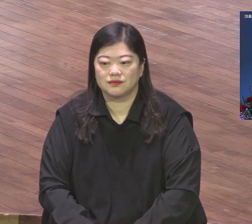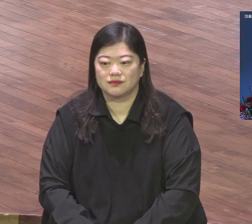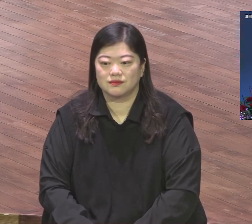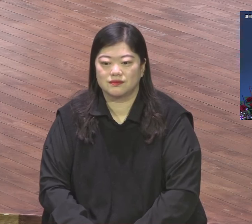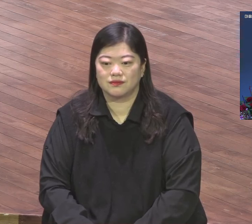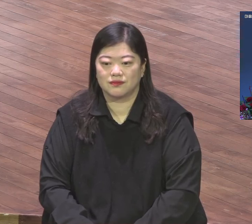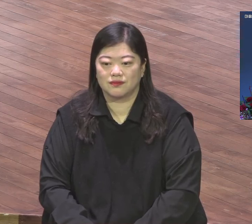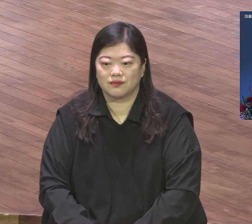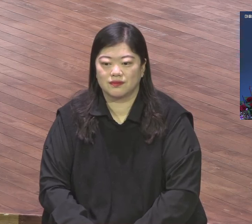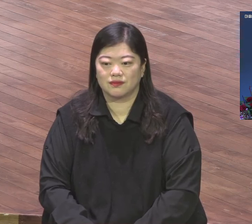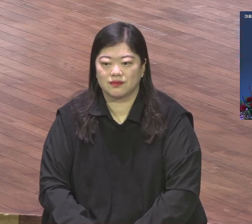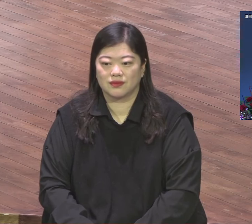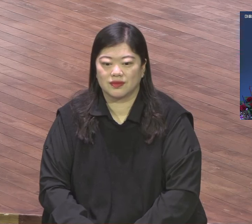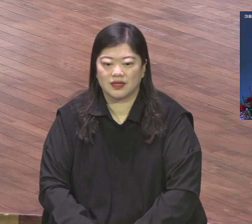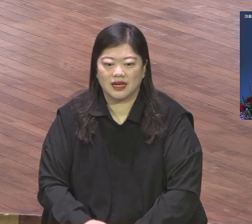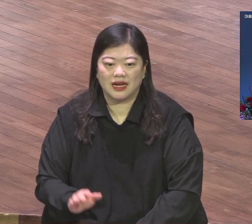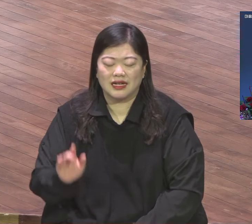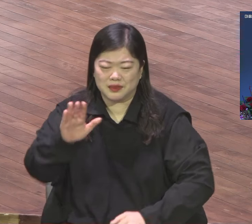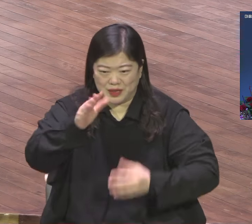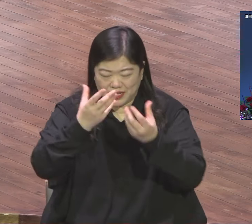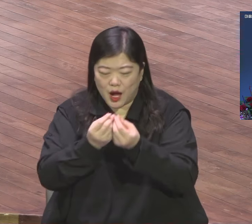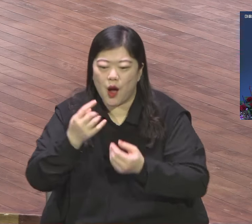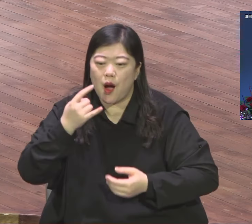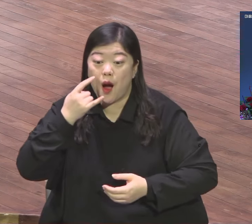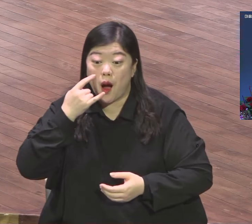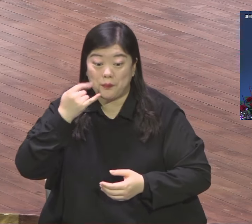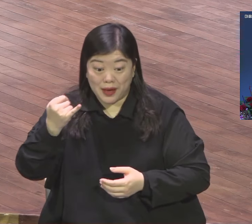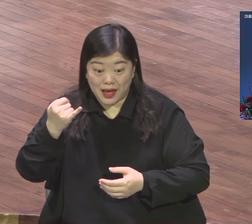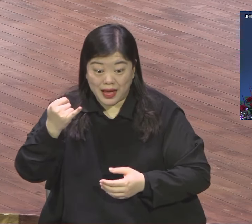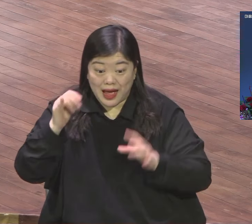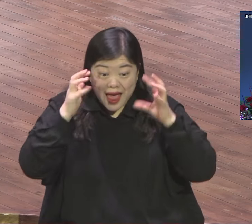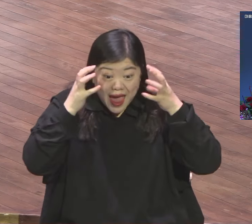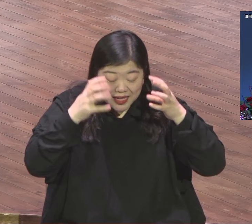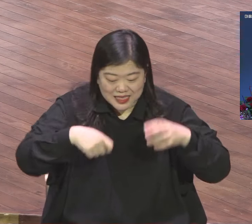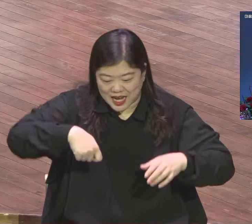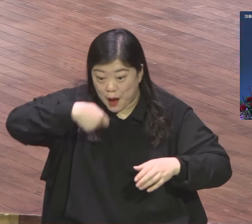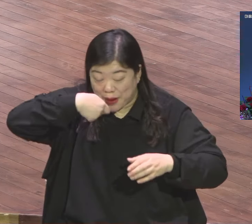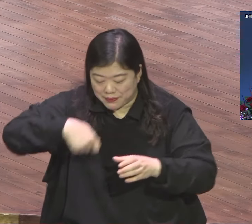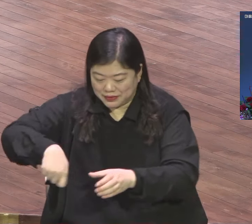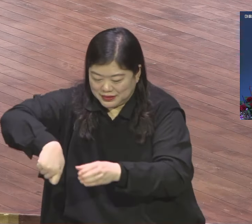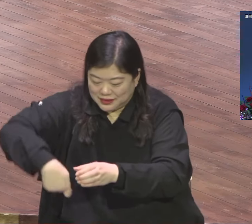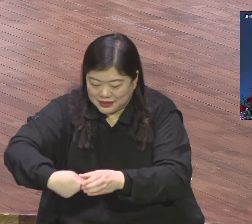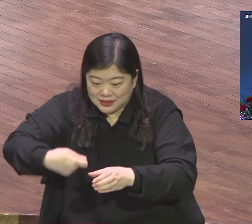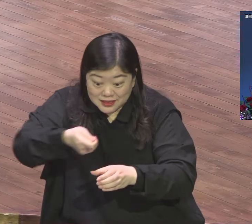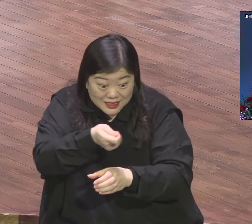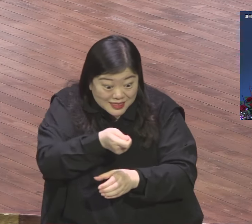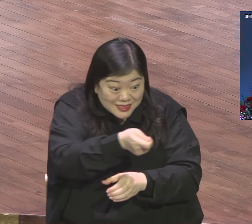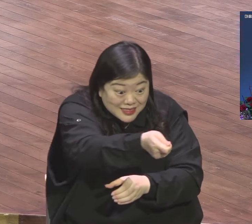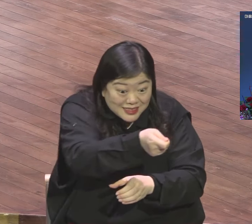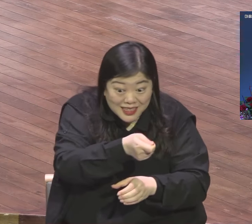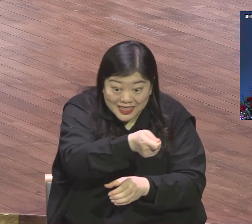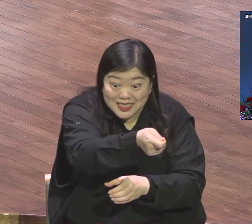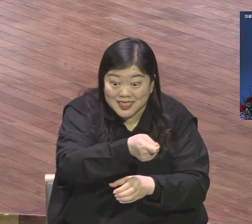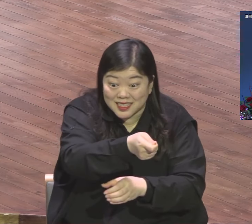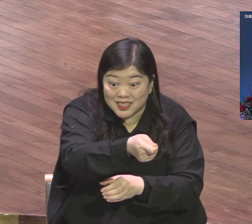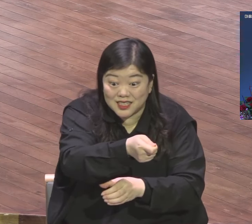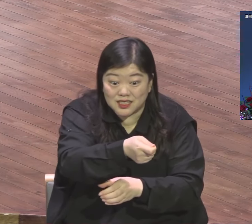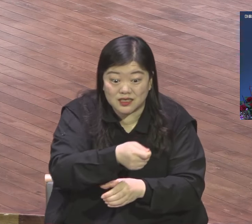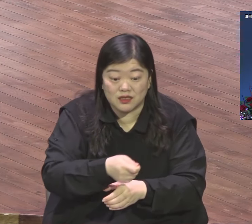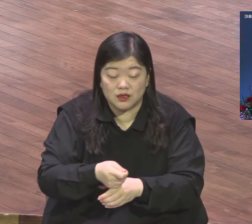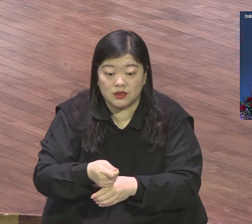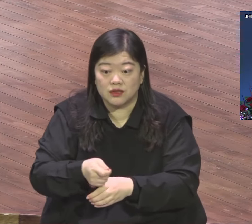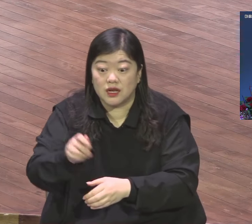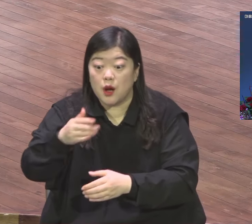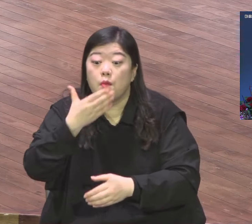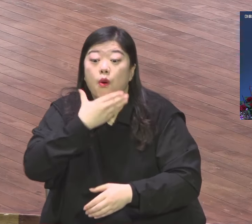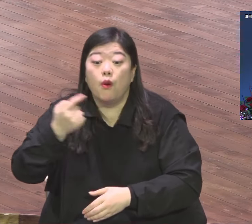입에 퍼넣어주는 게 없어요. 그런 응답이 없습니다. 응답의 행렬에